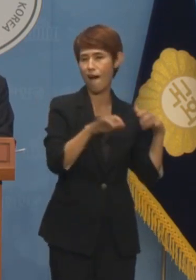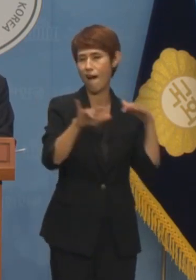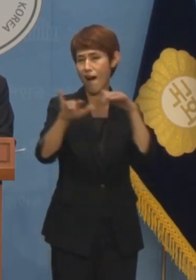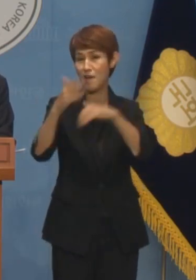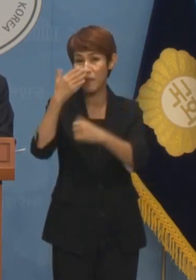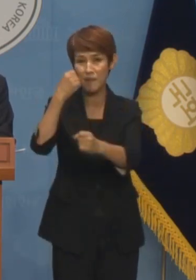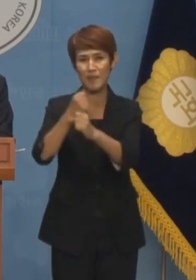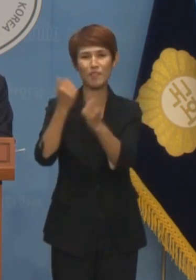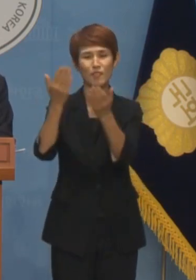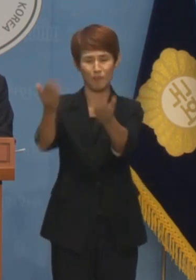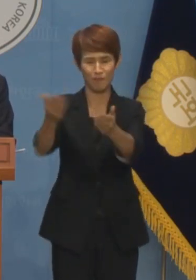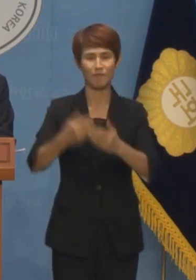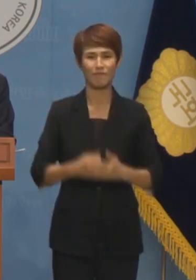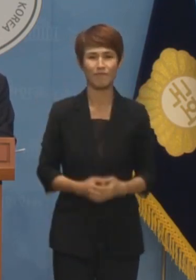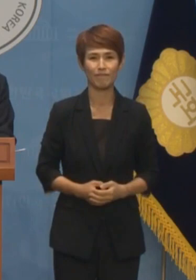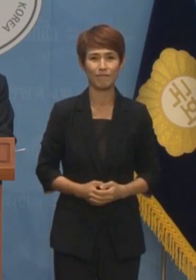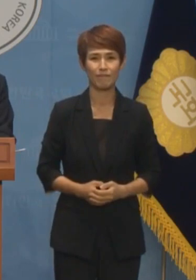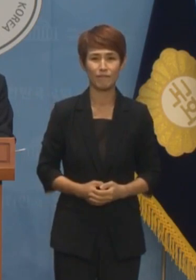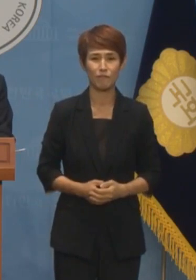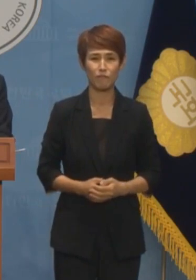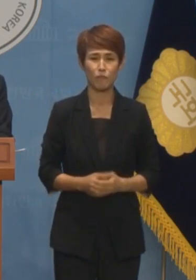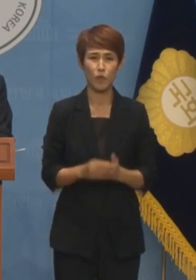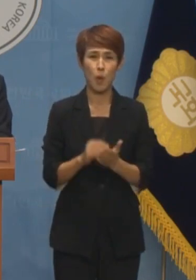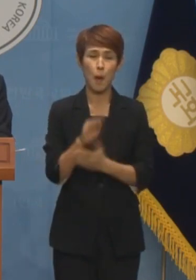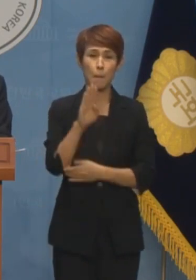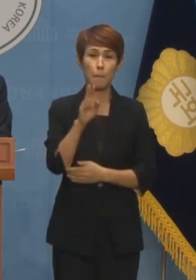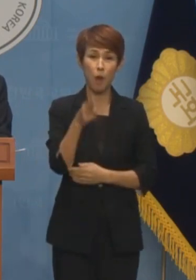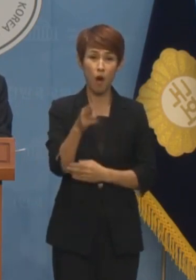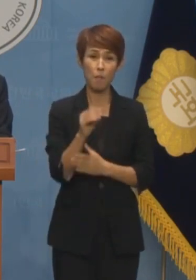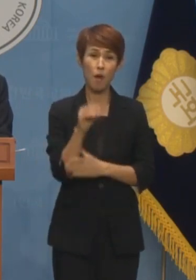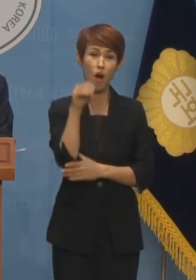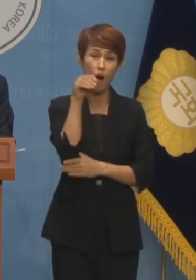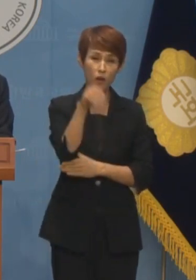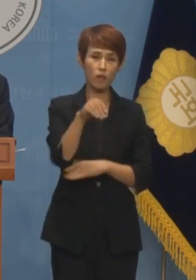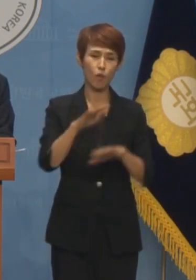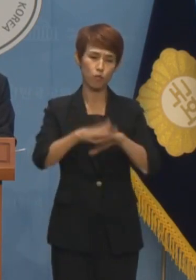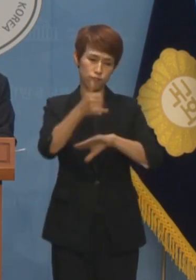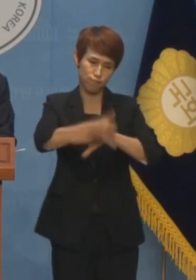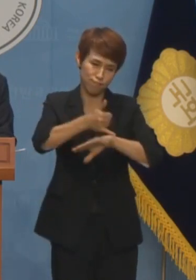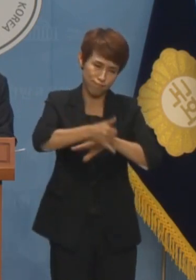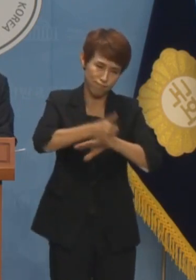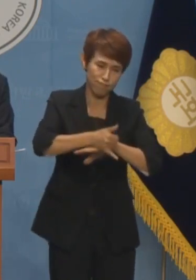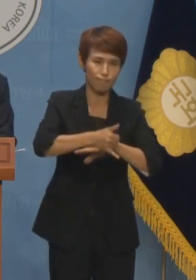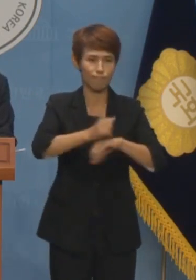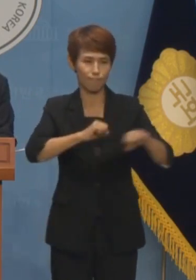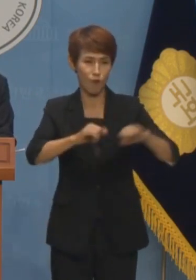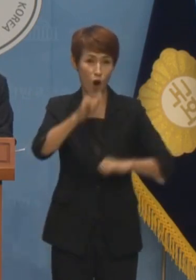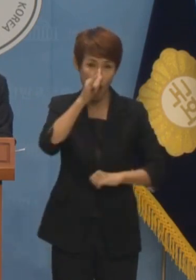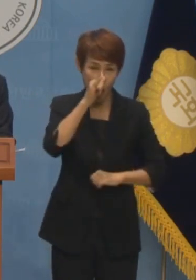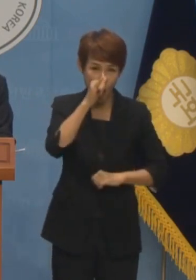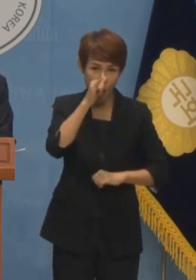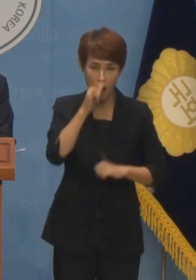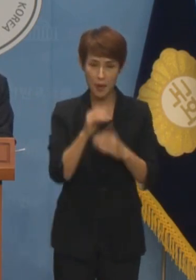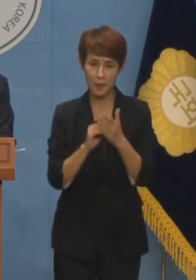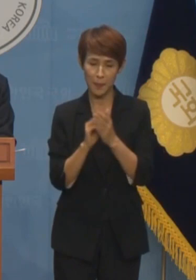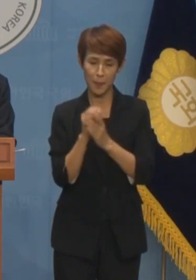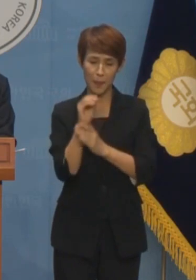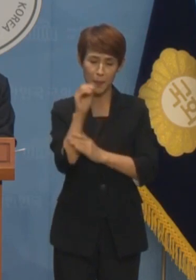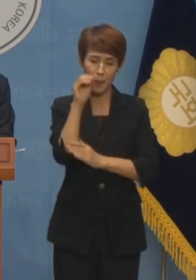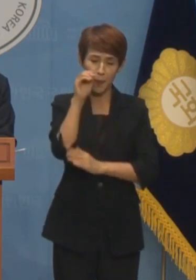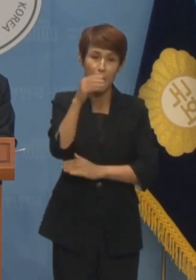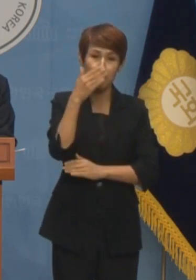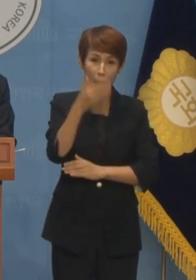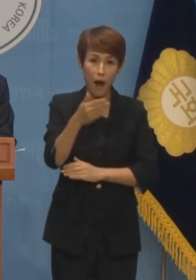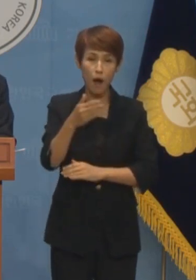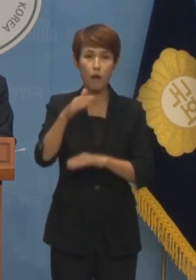있도록 하겠습니다. 벼는 농부의 발자국 소리를 듣고 자란다고 합니다. 들녘의 벼들이 자라기까지 농부의